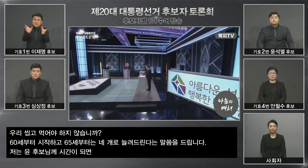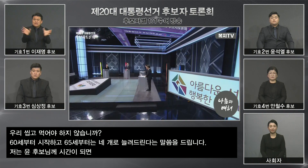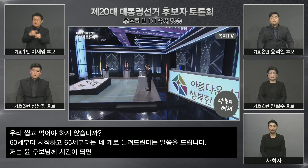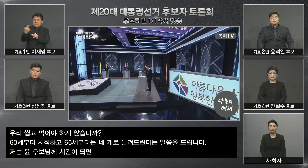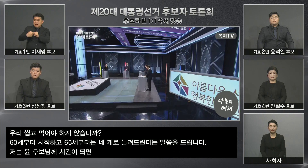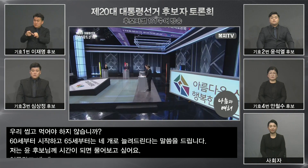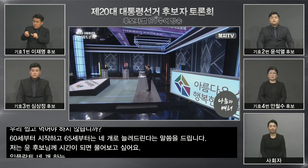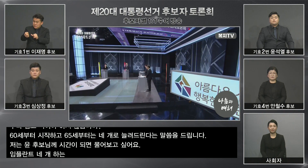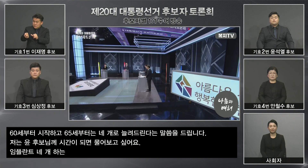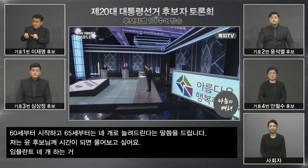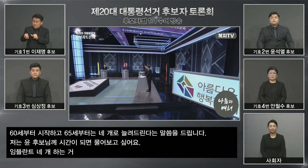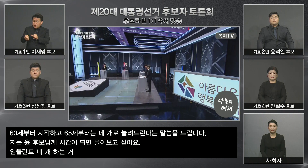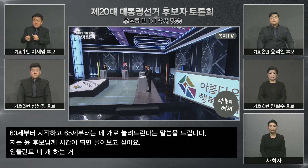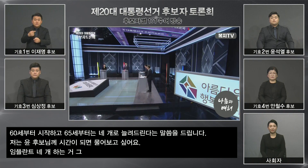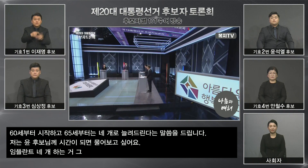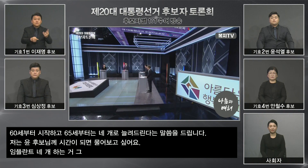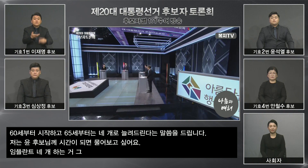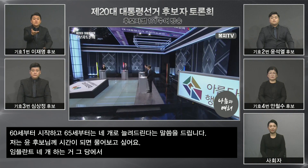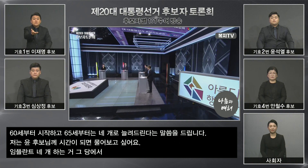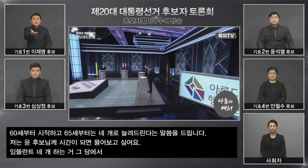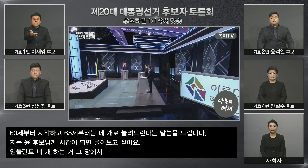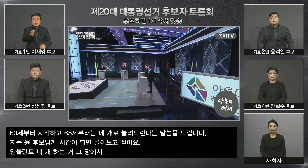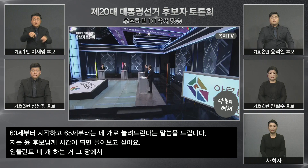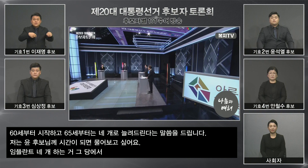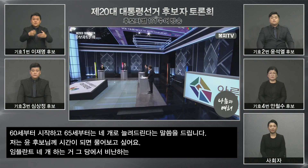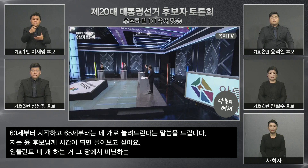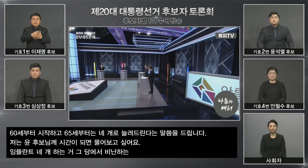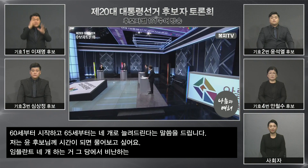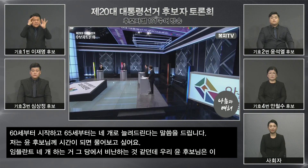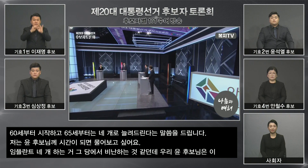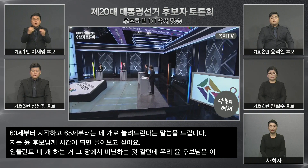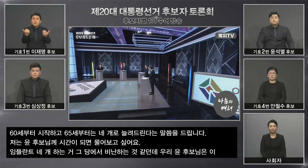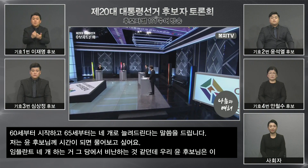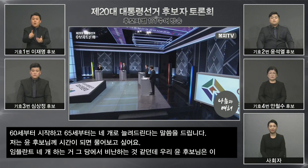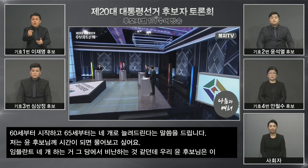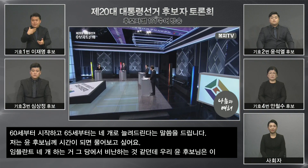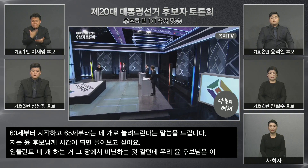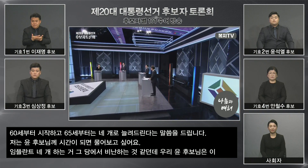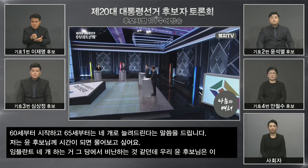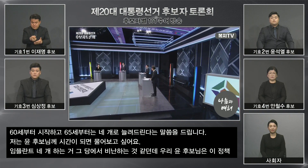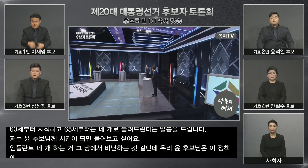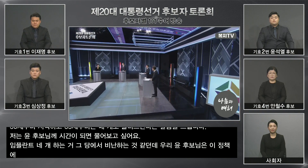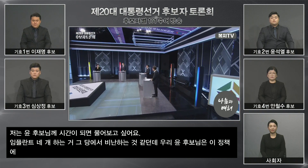것 같던데 우리 윤 후보님은 이 정책에 대해서 찬성이십니까? 반대십니까?